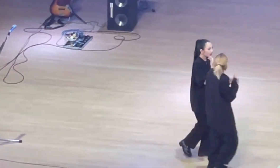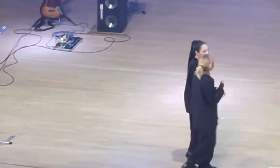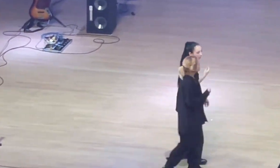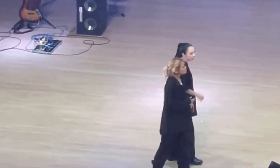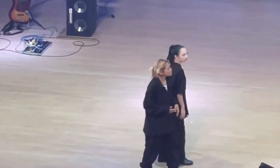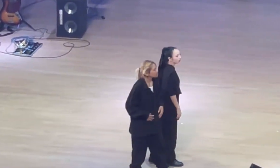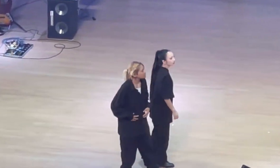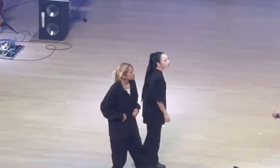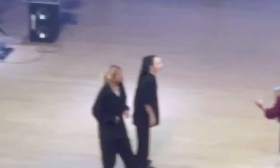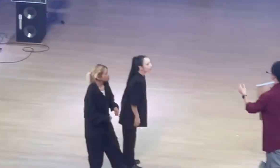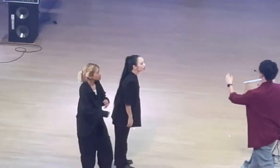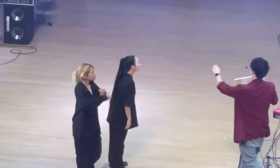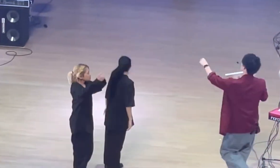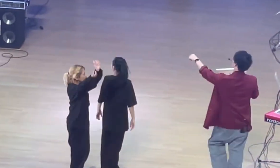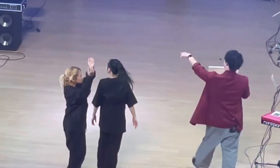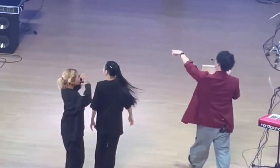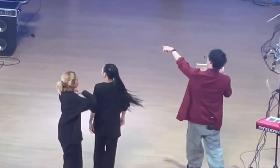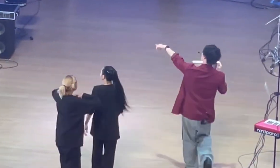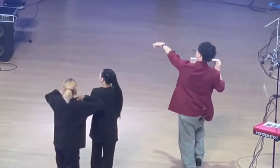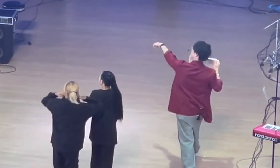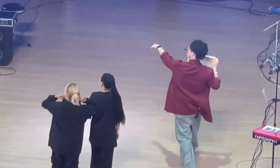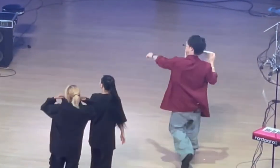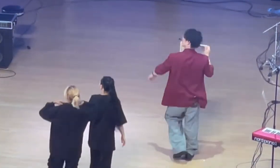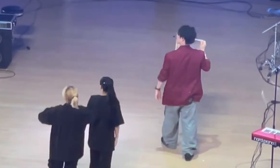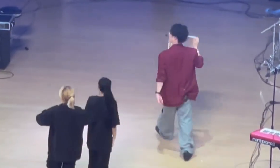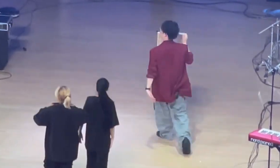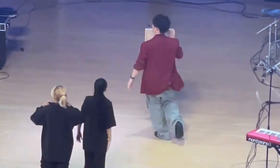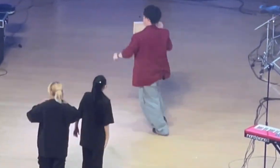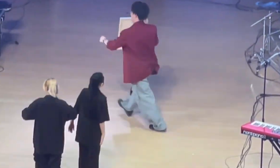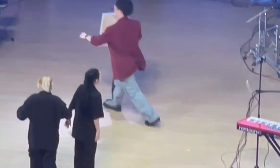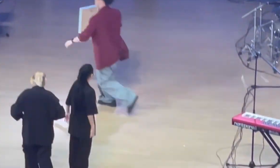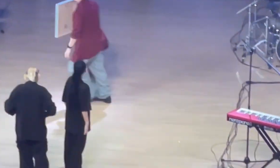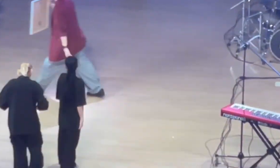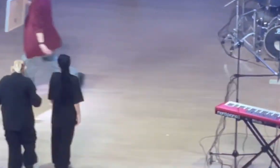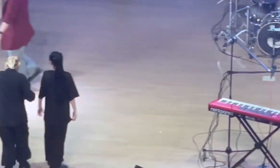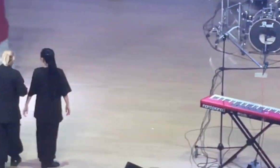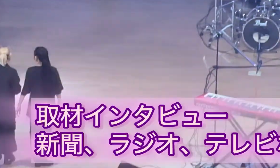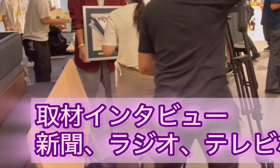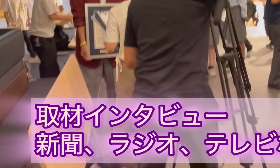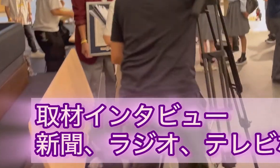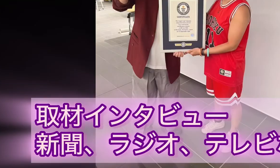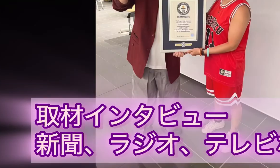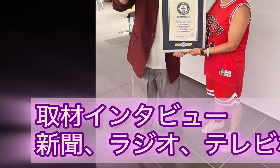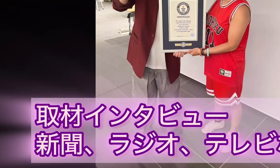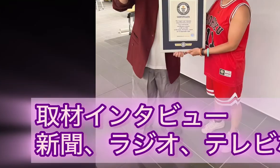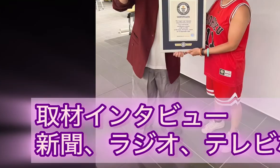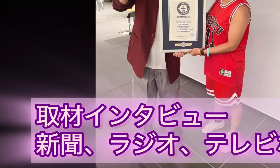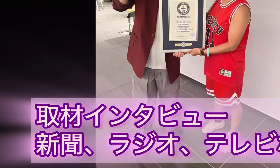俺のスマホないよ、そんなに。あ、これ、ここだ。